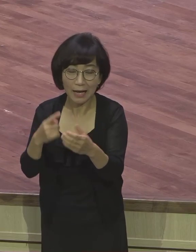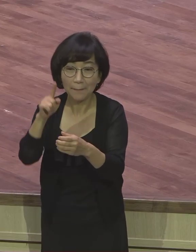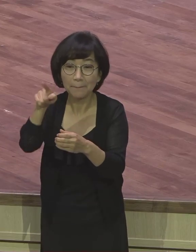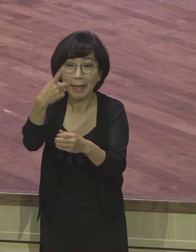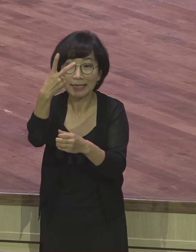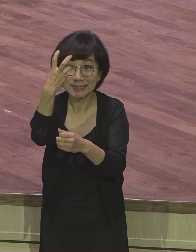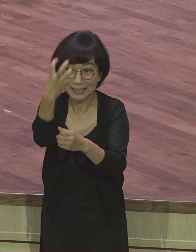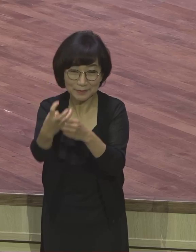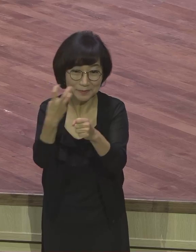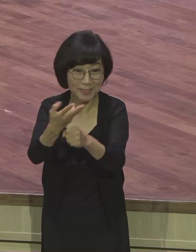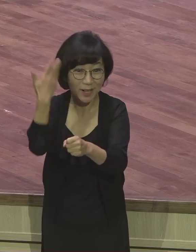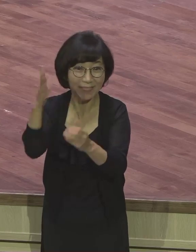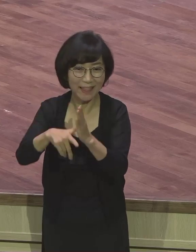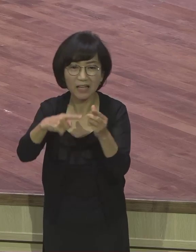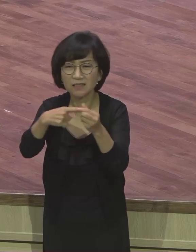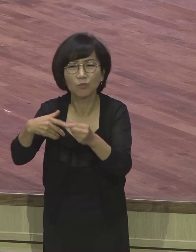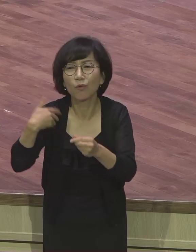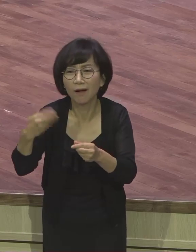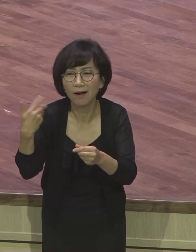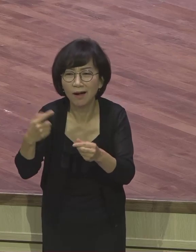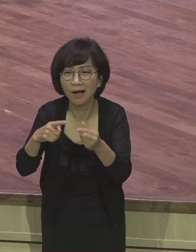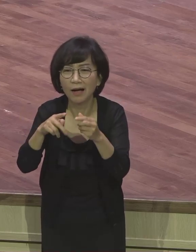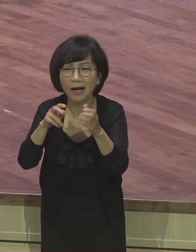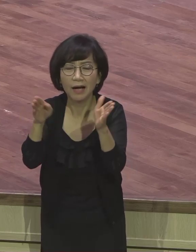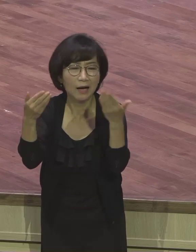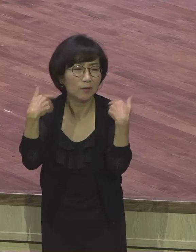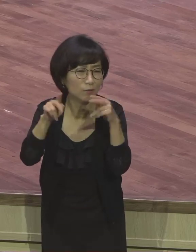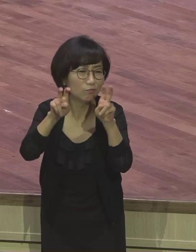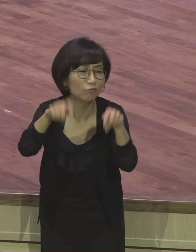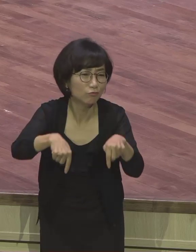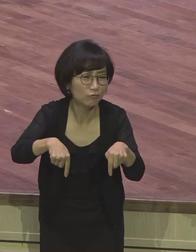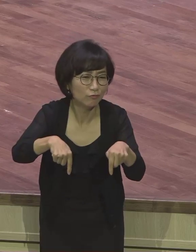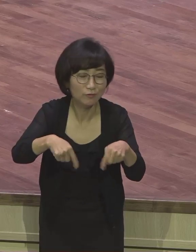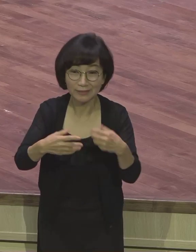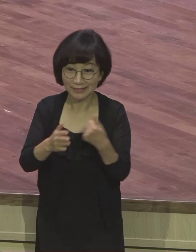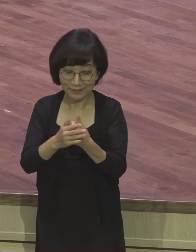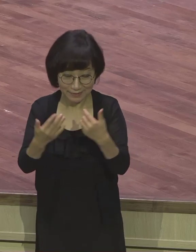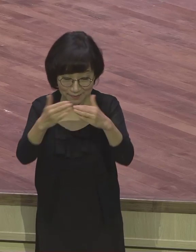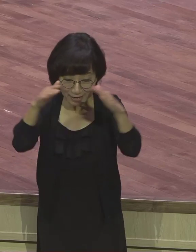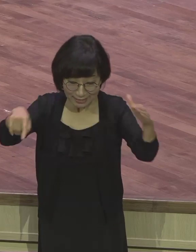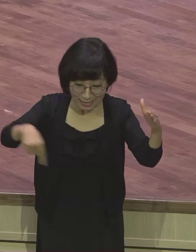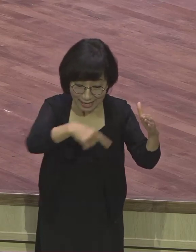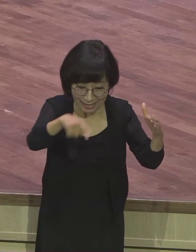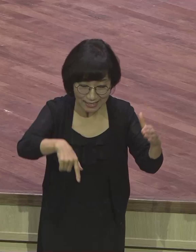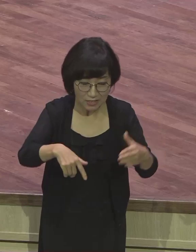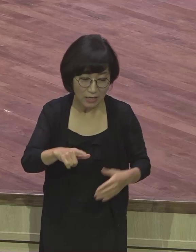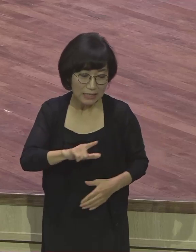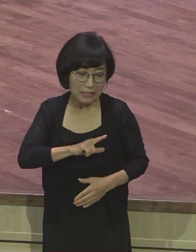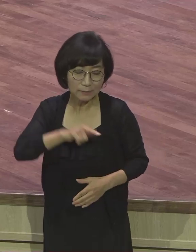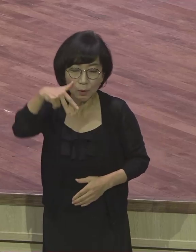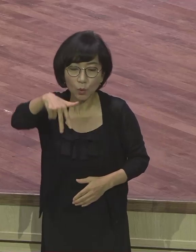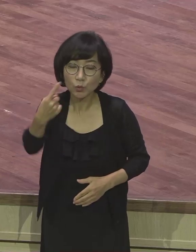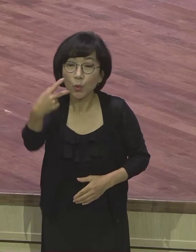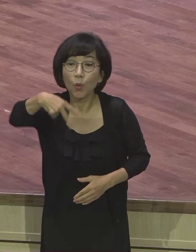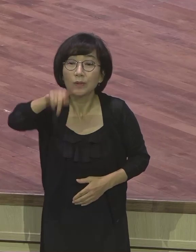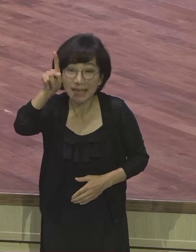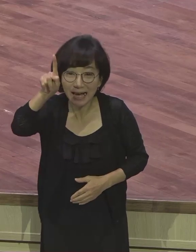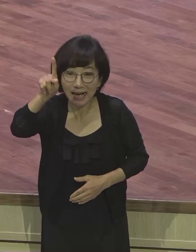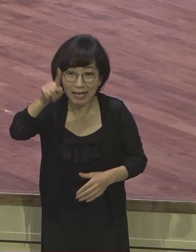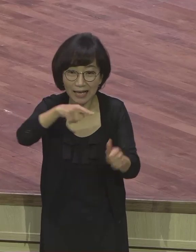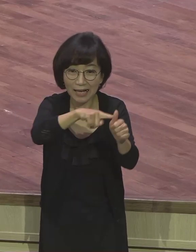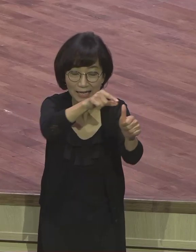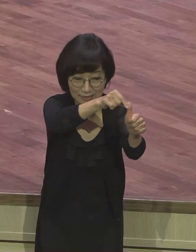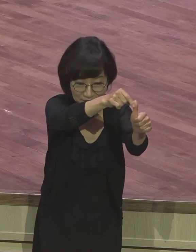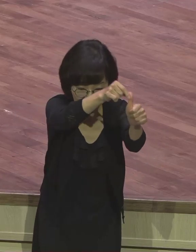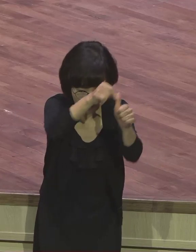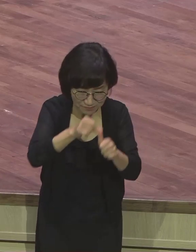그러니까 이 마을에서 예수 믿는 사람 중에서 조사를 하세요. 조사. 조사라고 채워놨고, 그 뭐 신학교 다닌